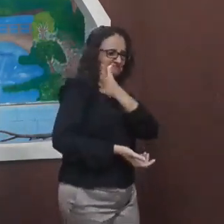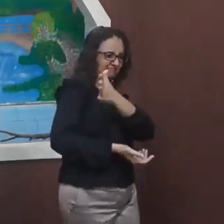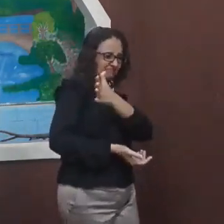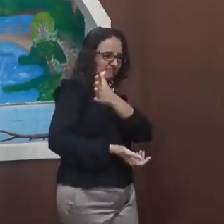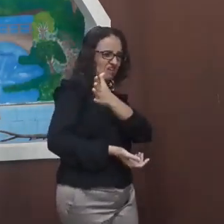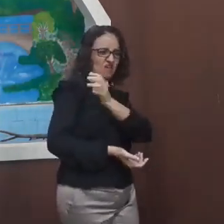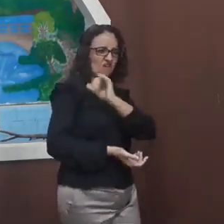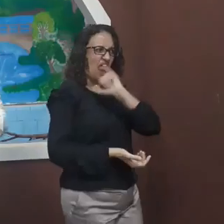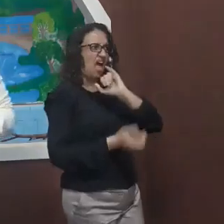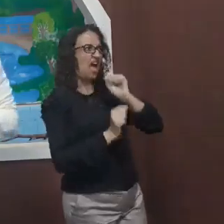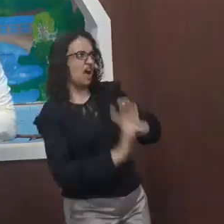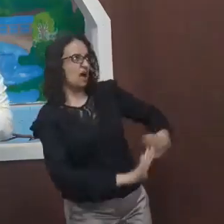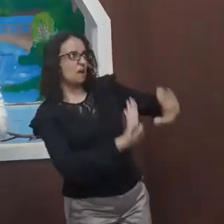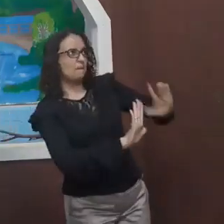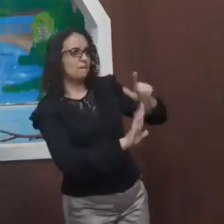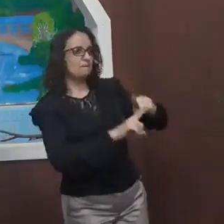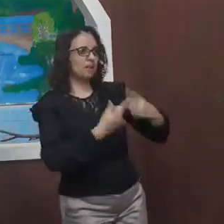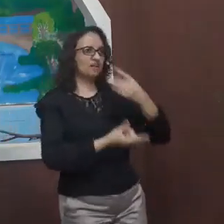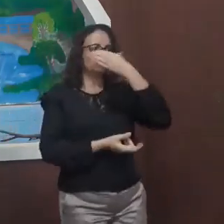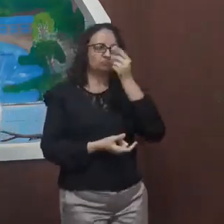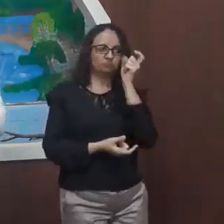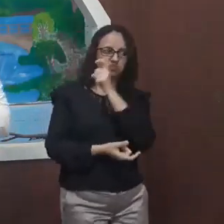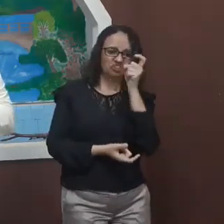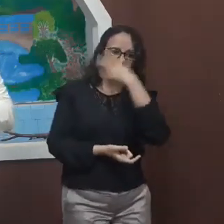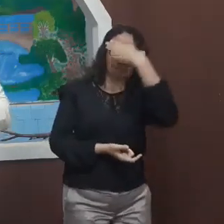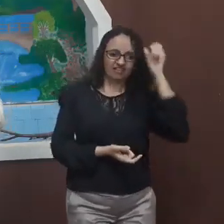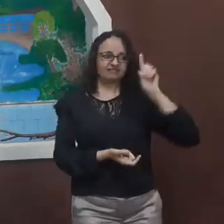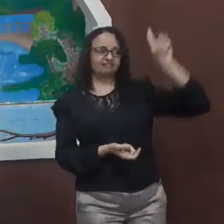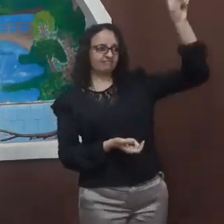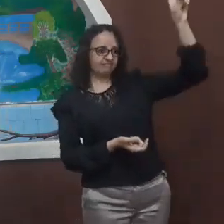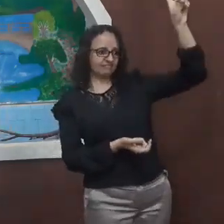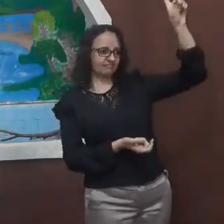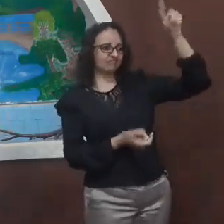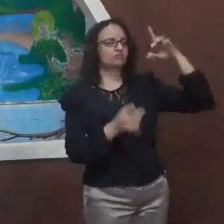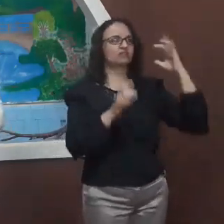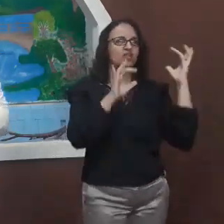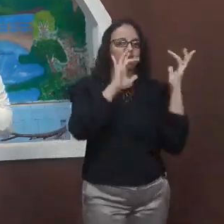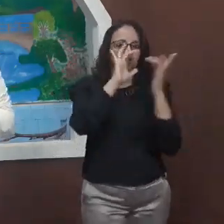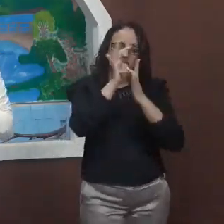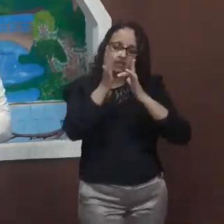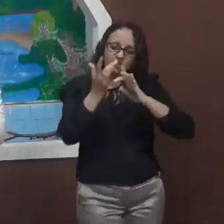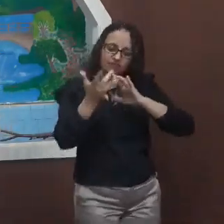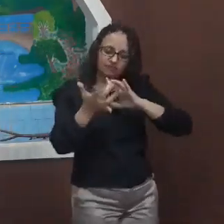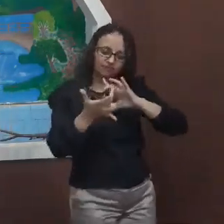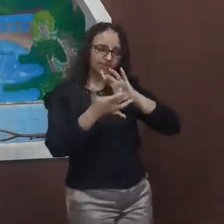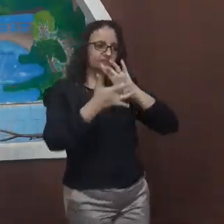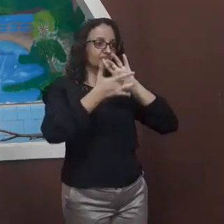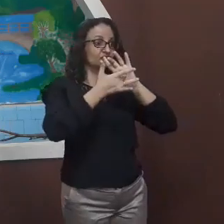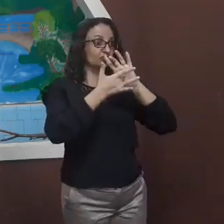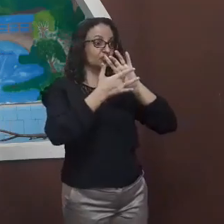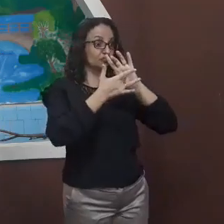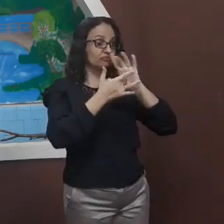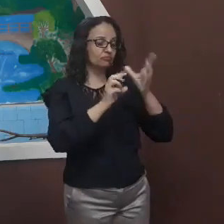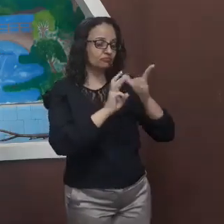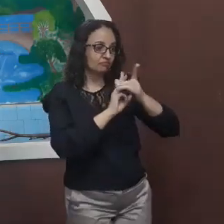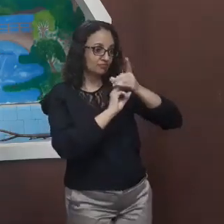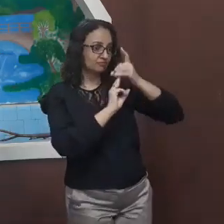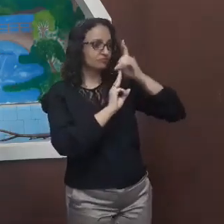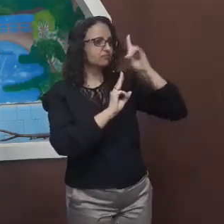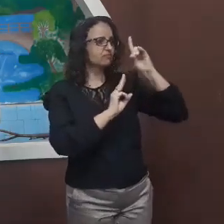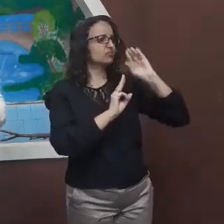adorava a Deus, mas esquecia de Deus. Olha, Jesus, através da Trindade, o Pai já tinha sofrido muito com esse